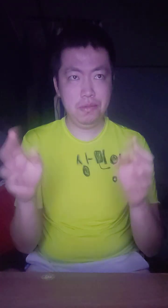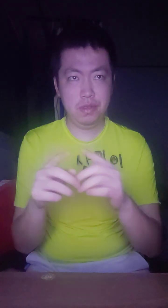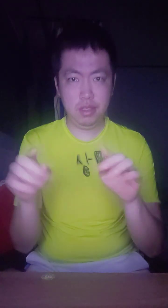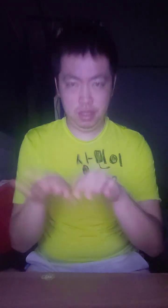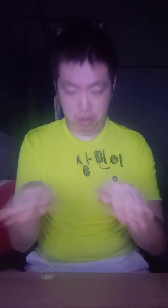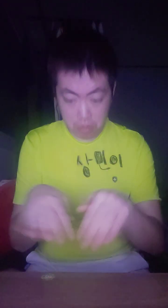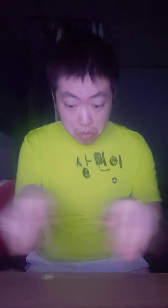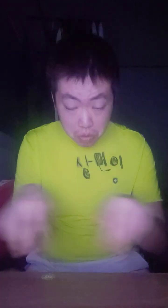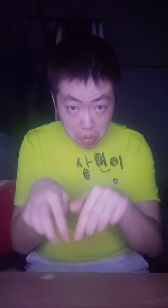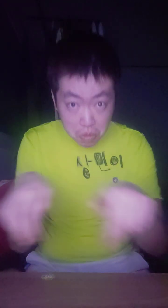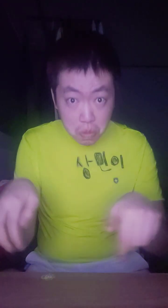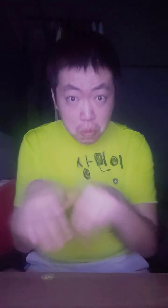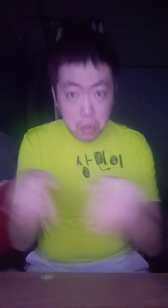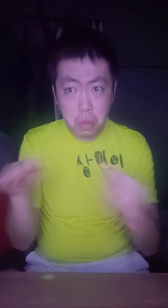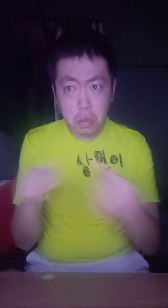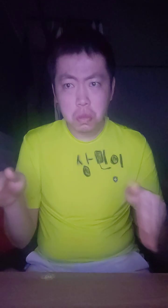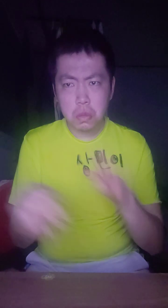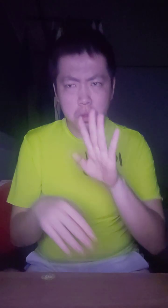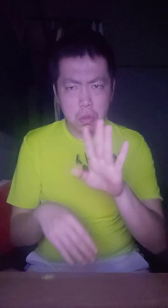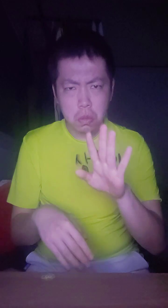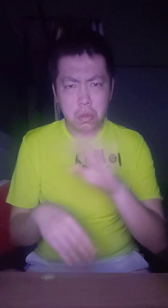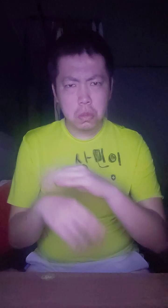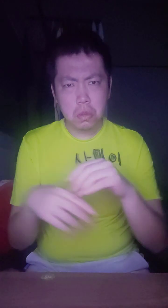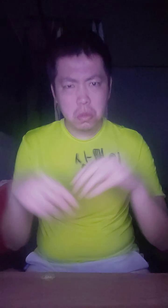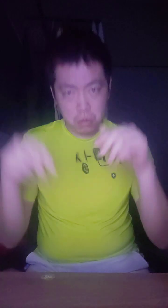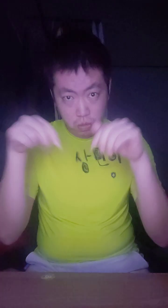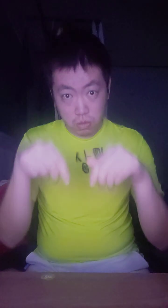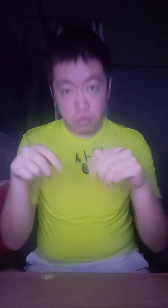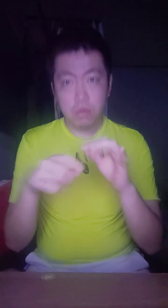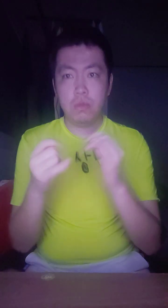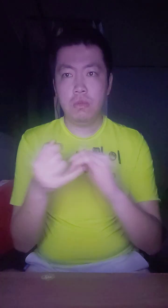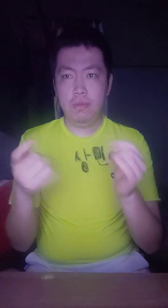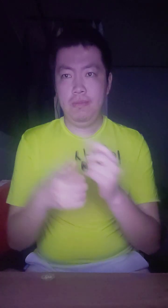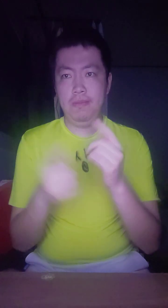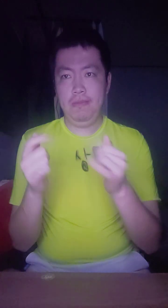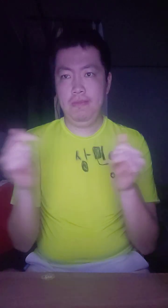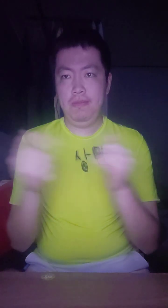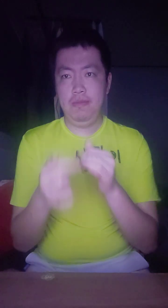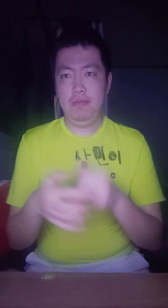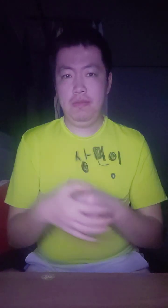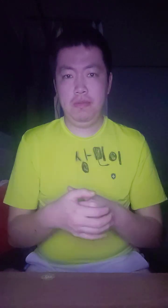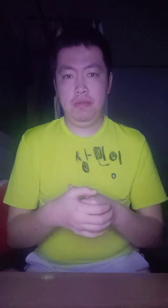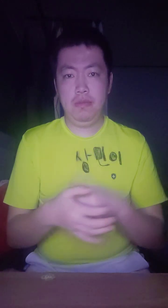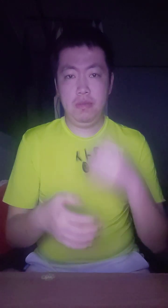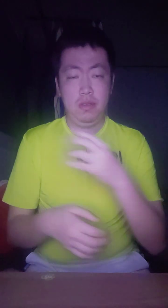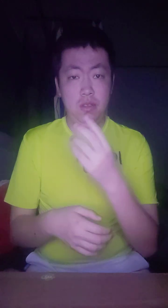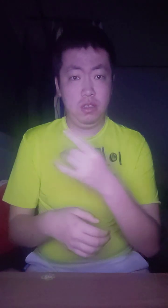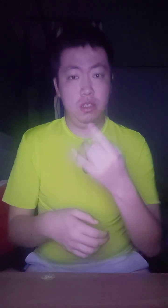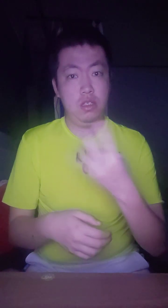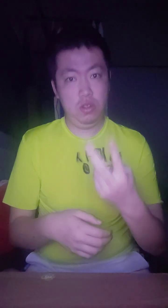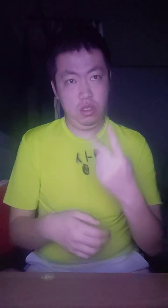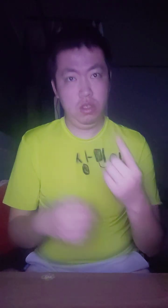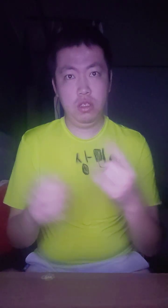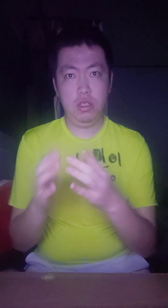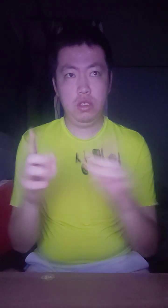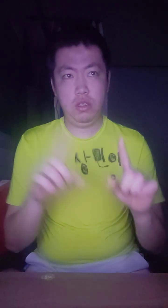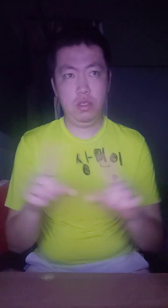아랫부분 빈틈을 5mm 이내로 줄이기로 기준을 정했기 때문입니다. 이번 달 21일부터 새롭게 만드는